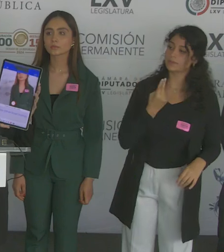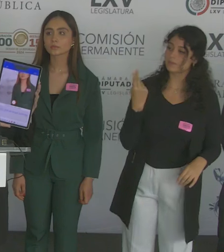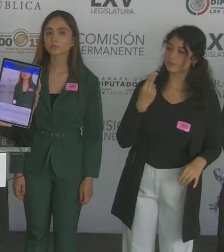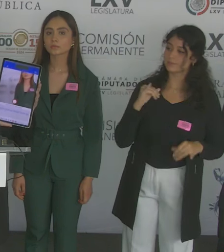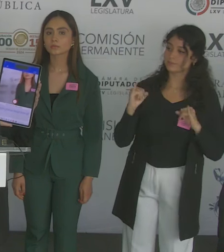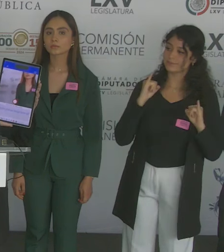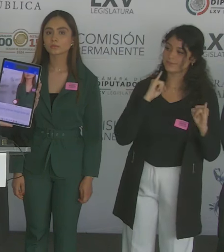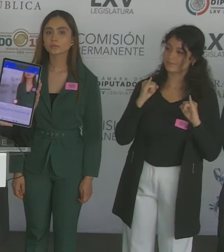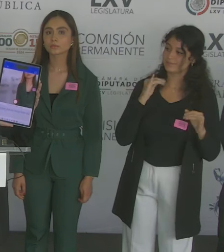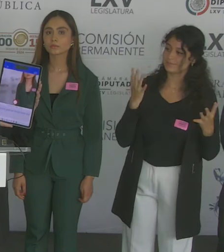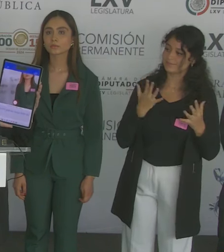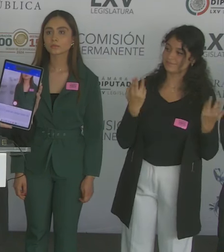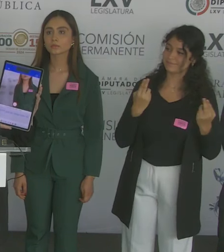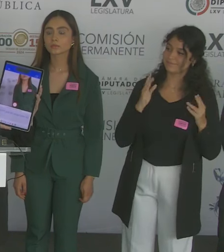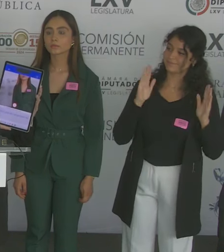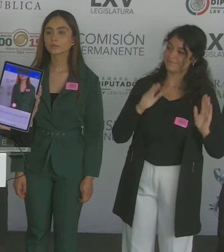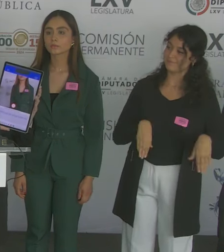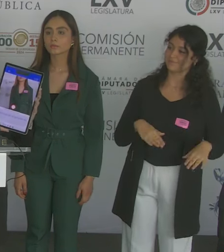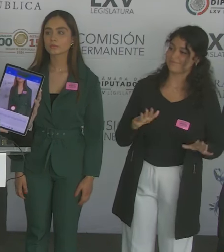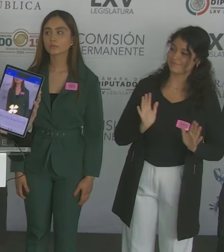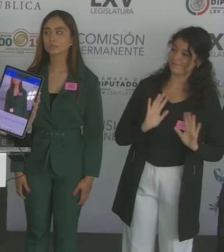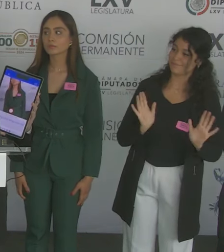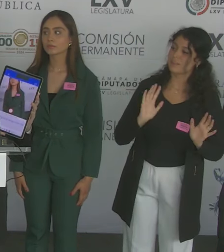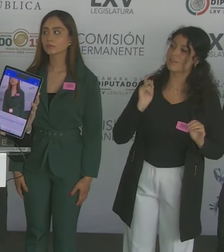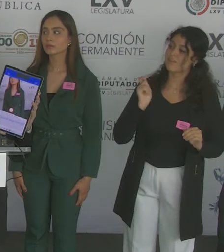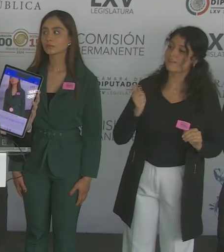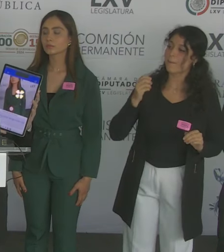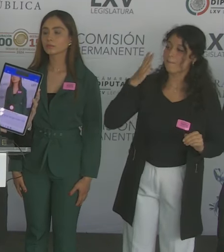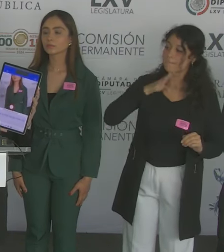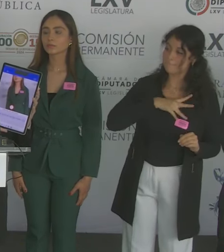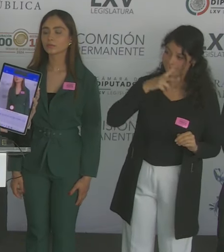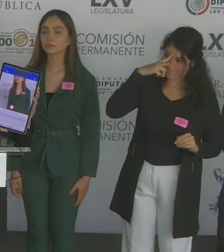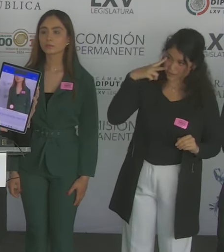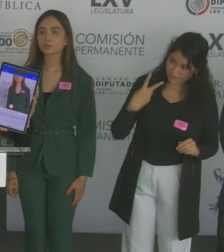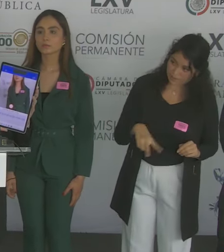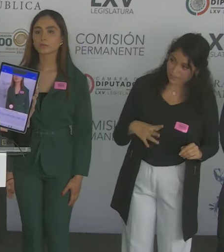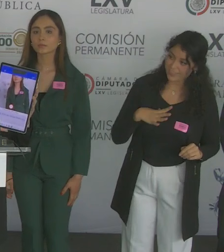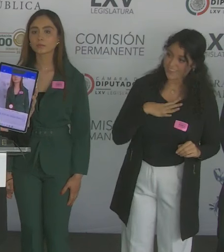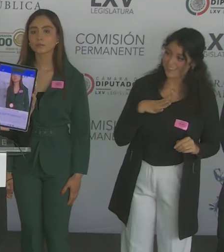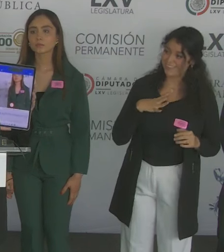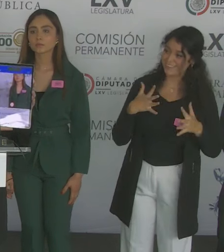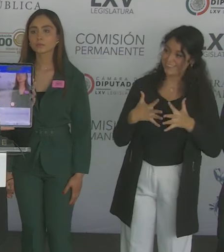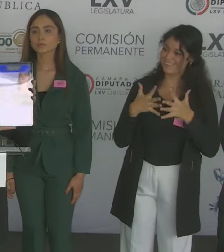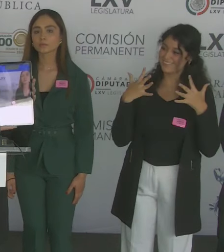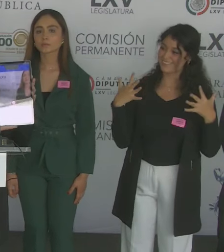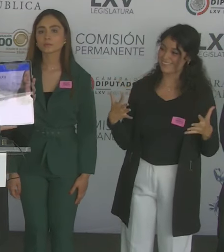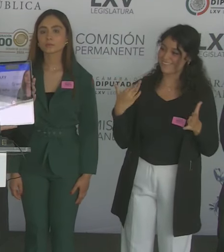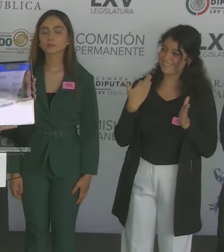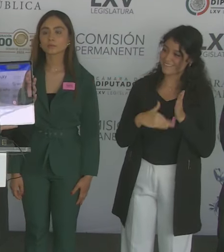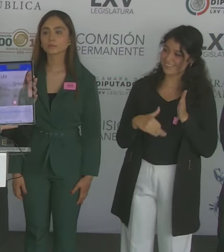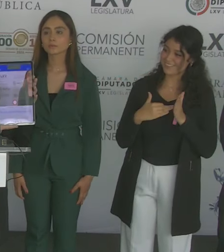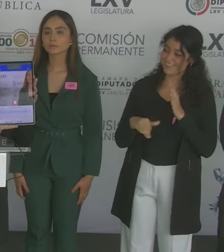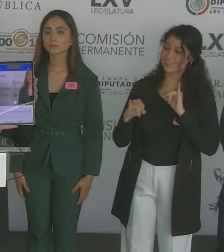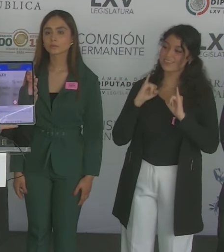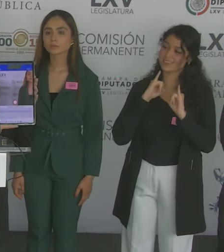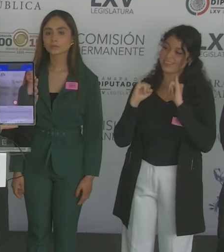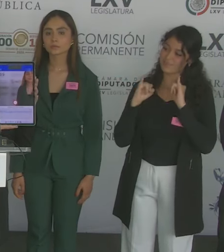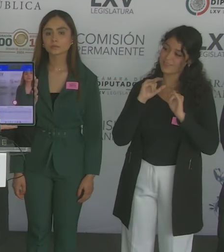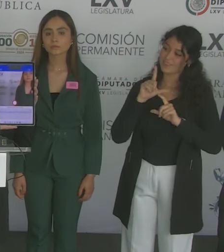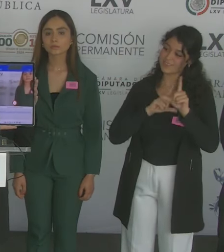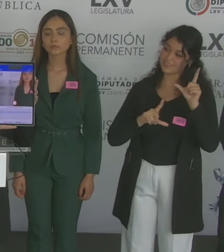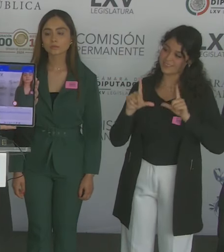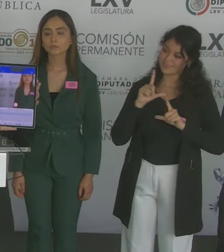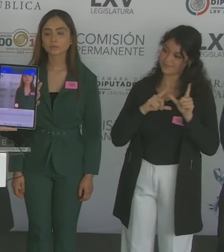o un intérprete personalizado porque en México Tenemos una gran carencia de intérpretes de la lengua de